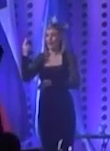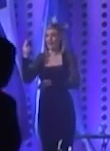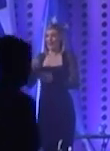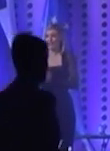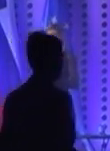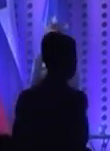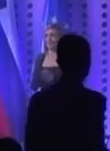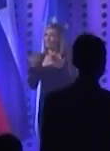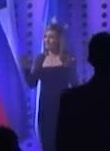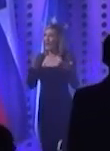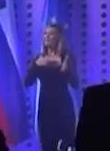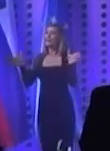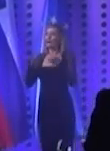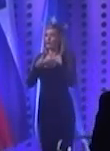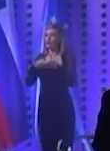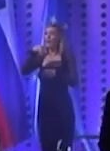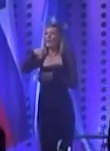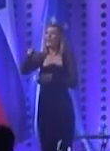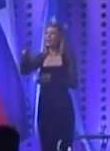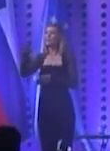družbi, Nataša Pirc-Musar.